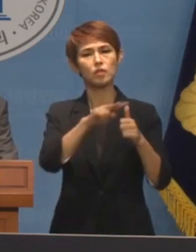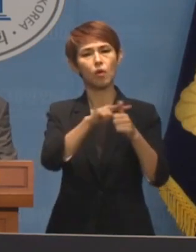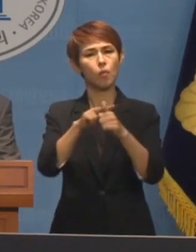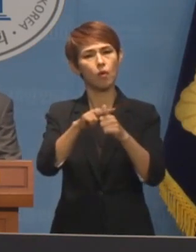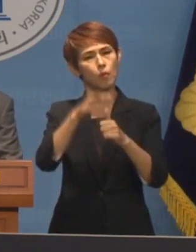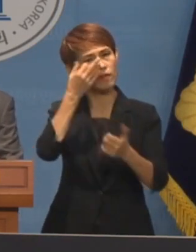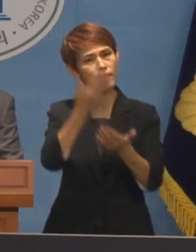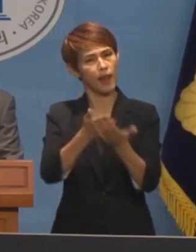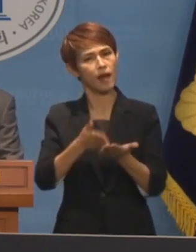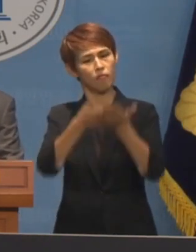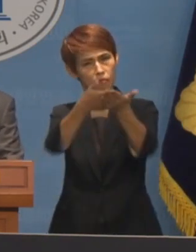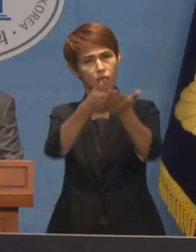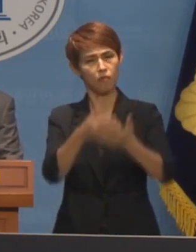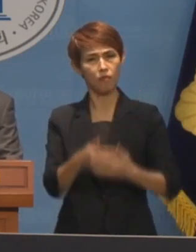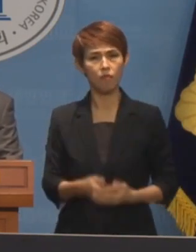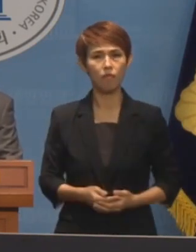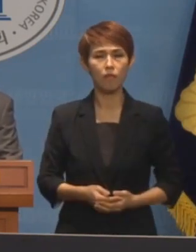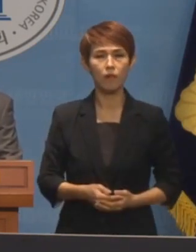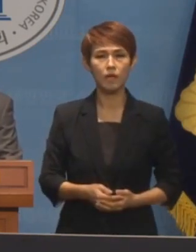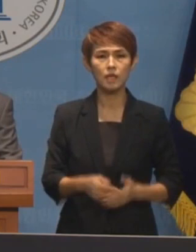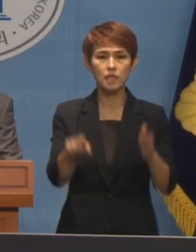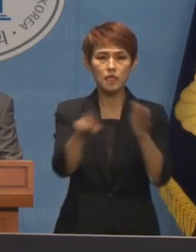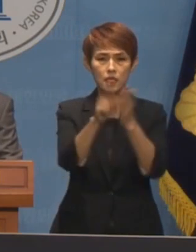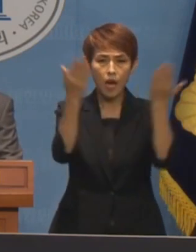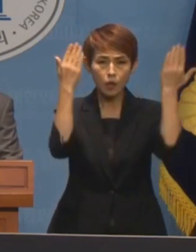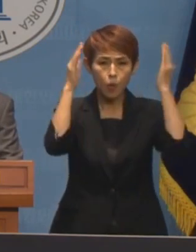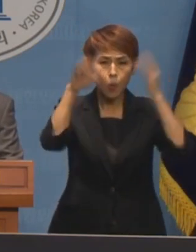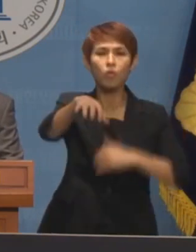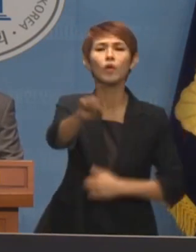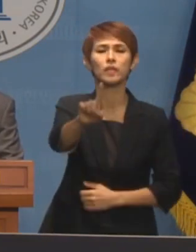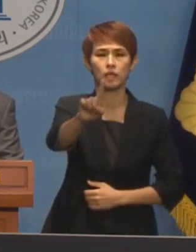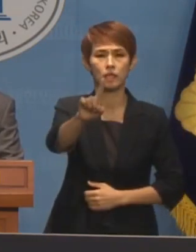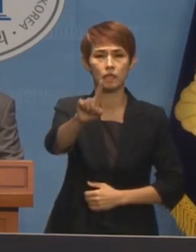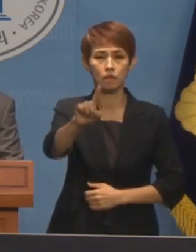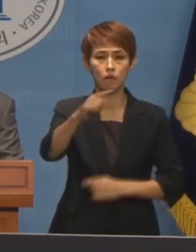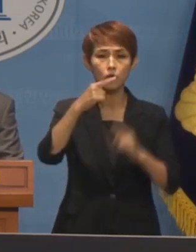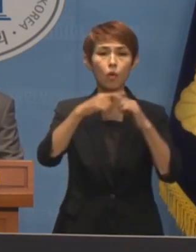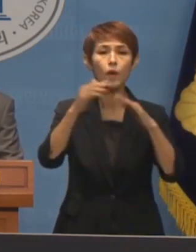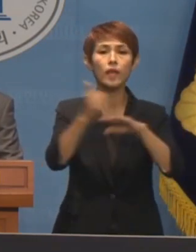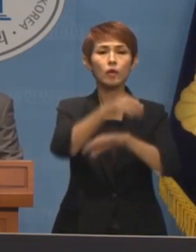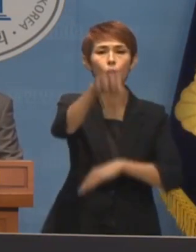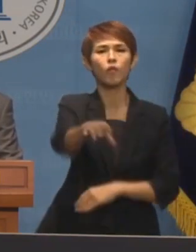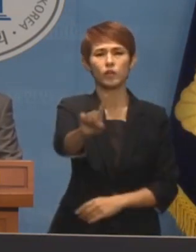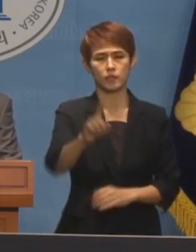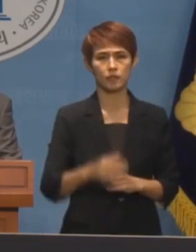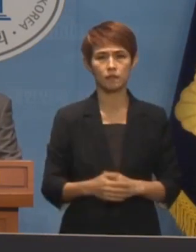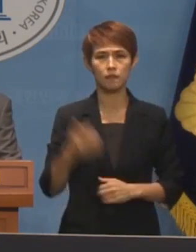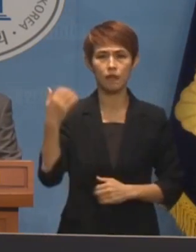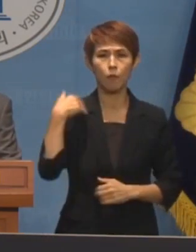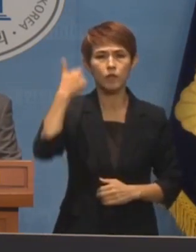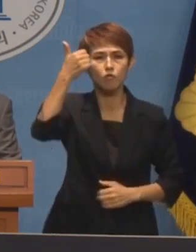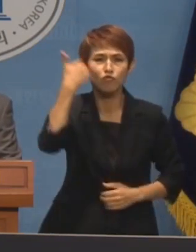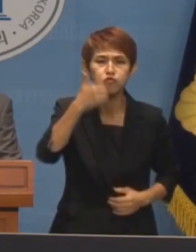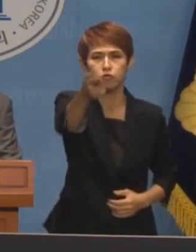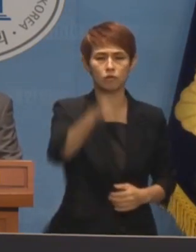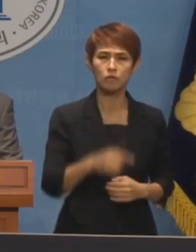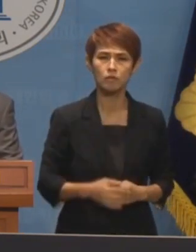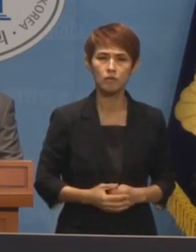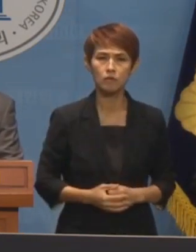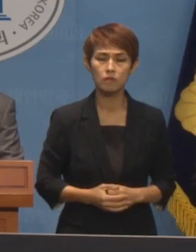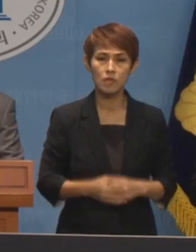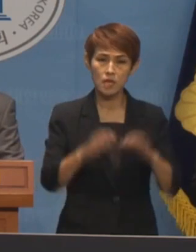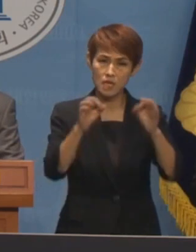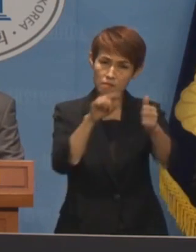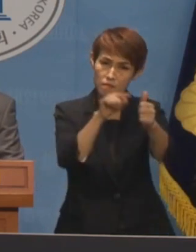합니다. 어느 신학교에서 공부했습니까? 그리고 지금 어느 교회 출석하고 담임 목사는 누구입니까?